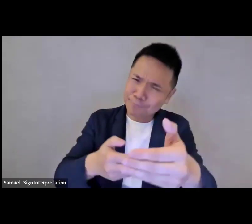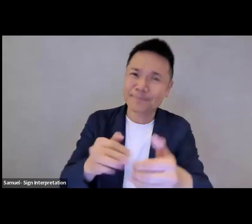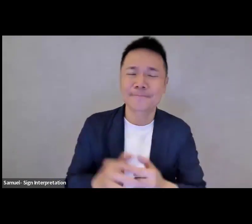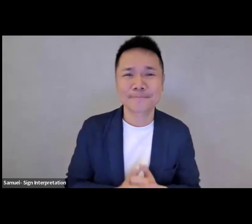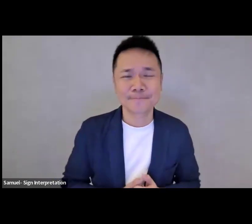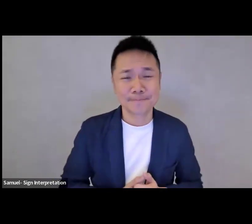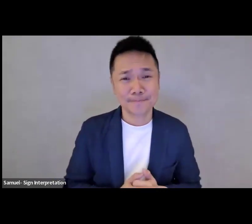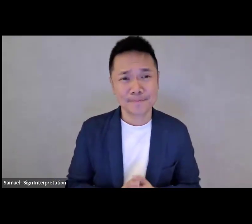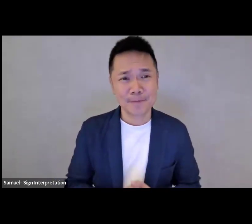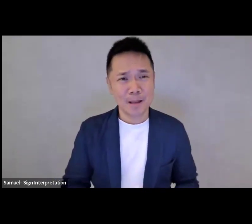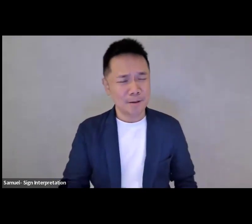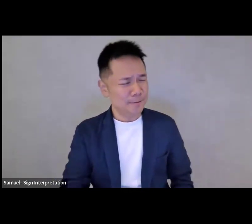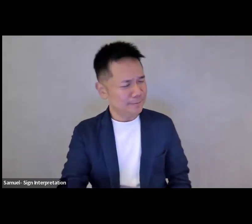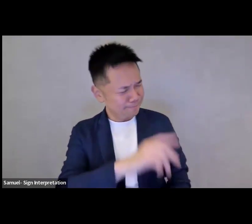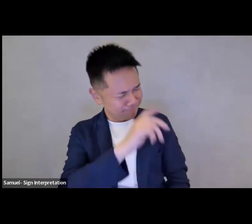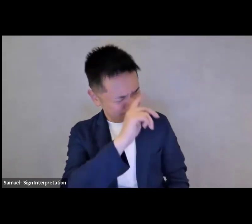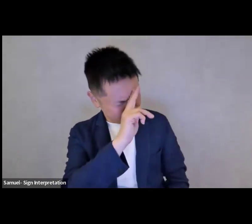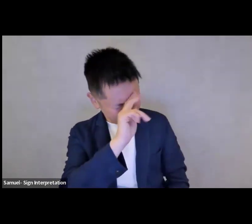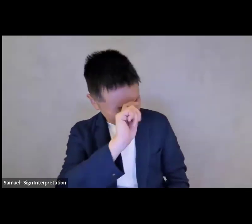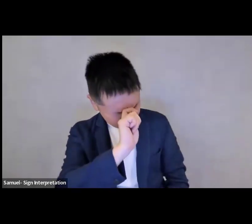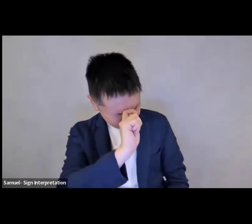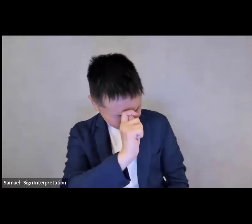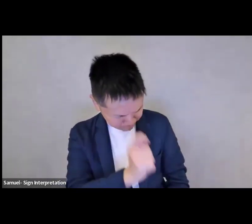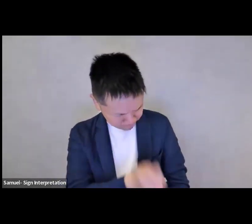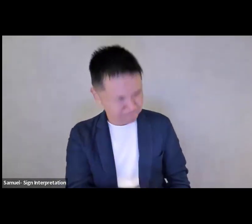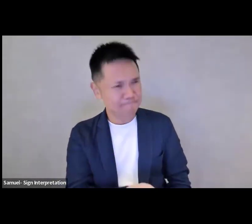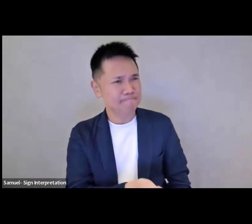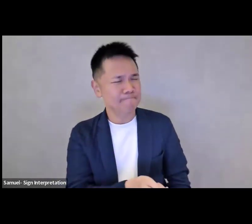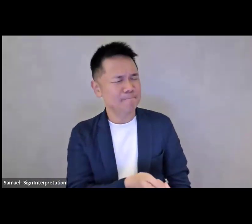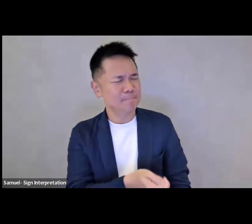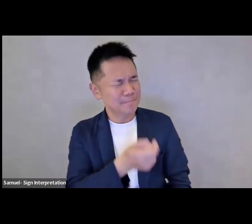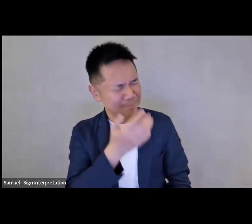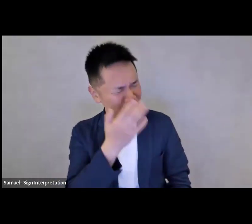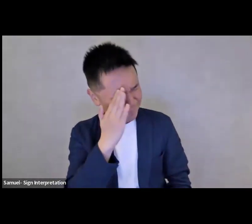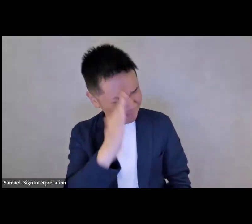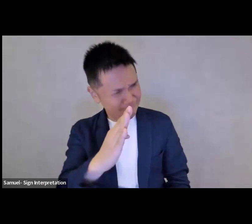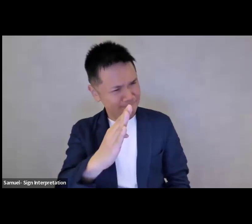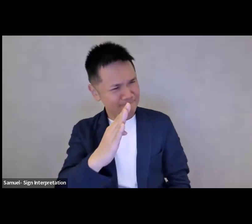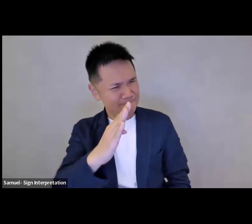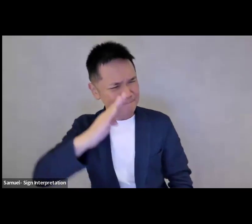了。你呢，创建了一个更好，给我们创建一个更好的社群。